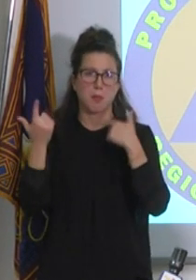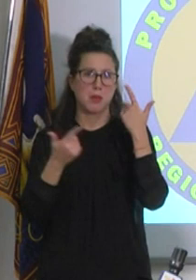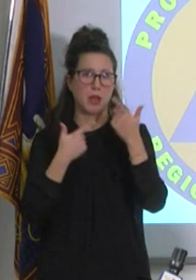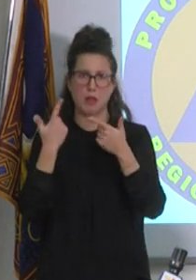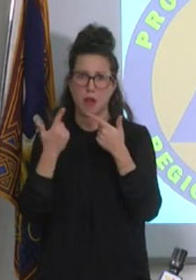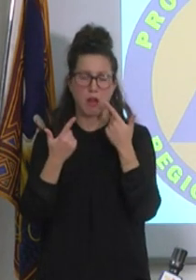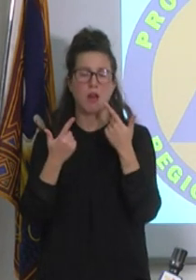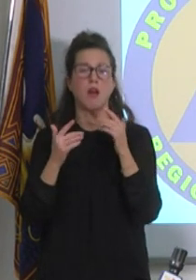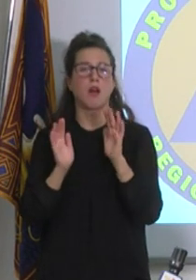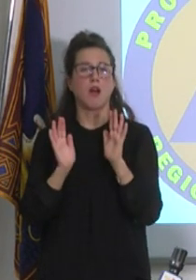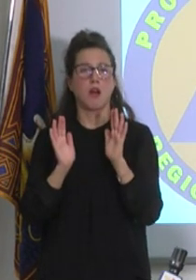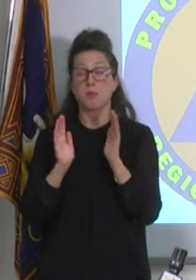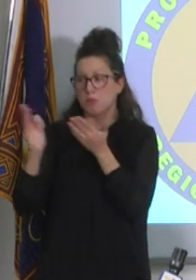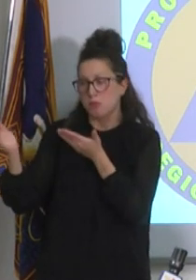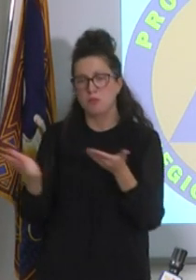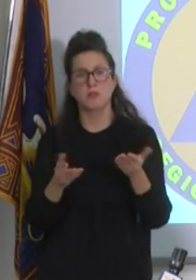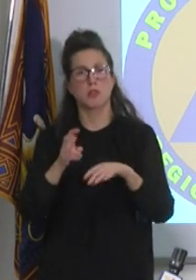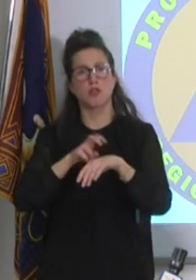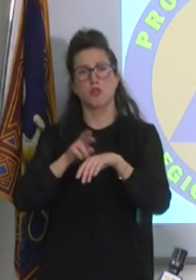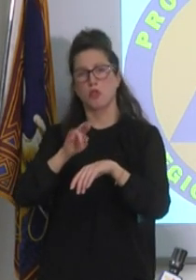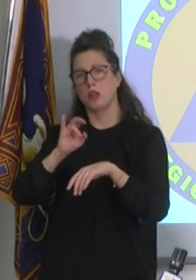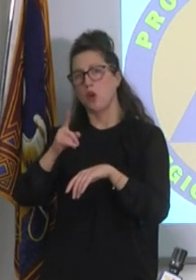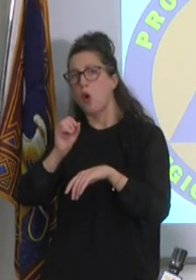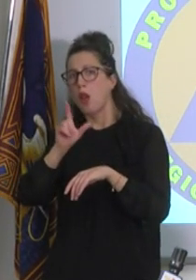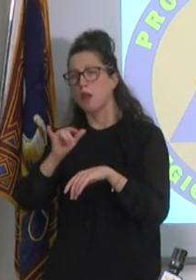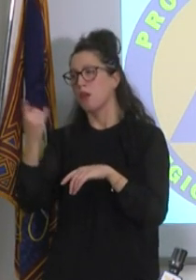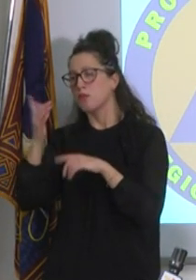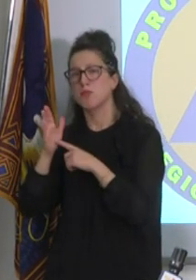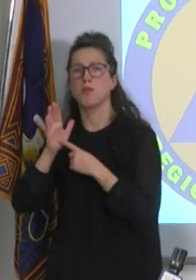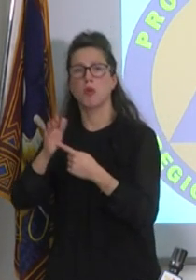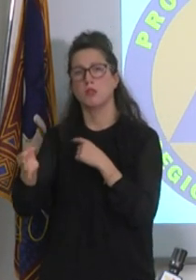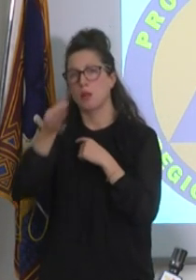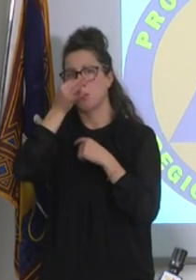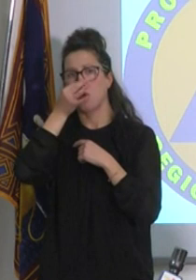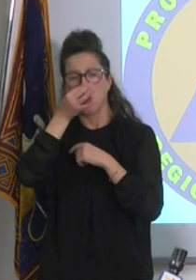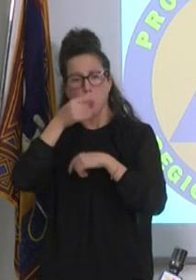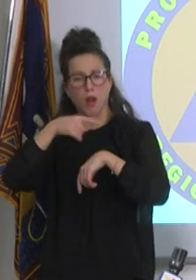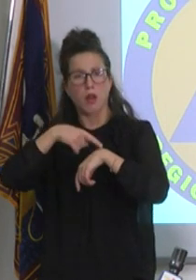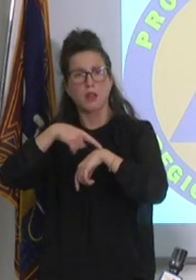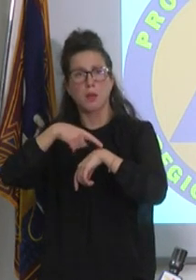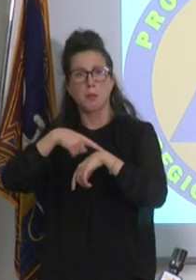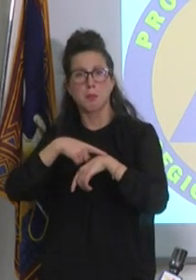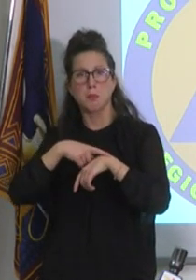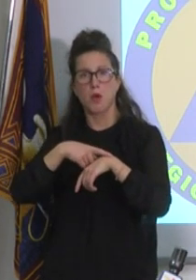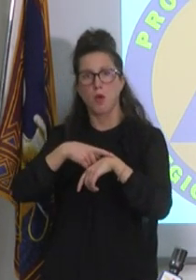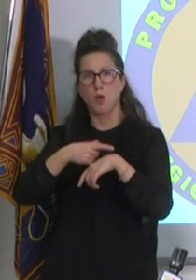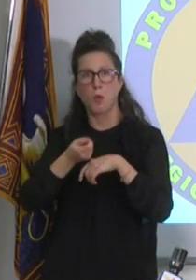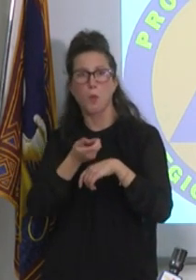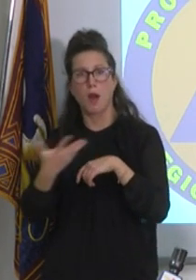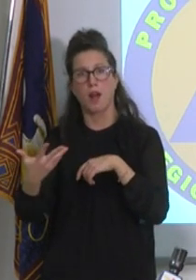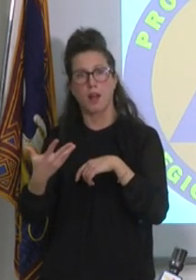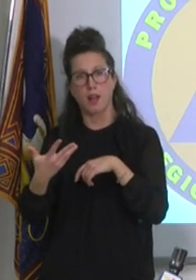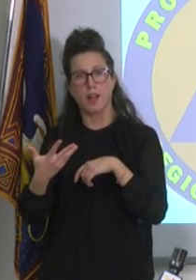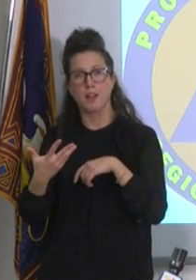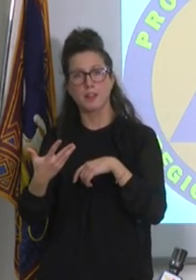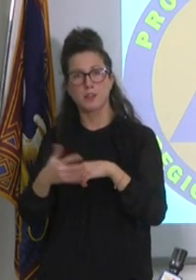inviterò rigoli vi farà vedere quanti minuti ci mette a fare un tampone c'è una che è un'operazione a cuore aperto c'è qualche